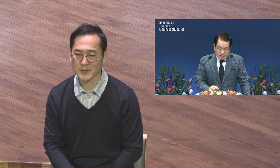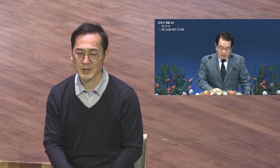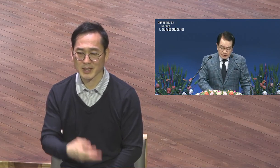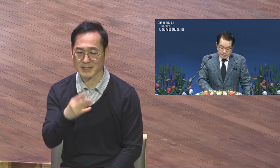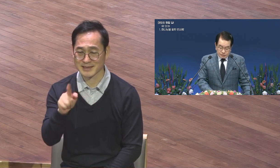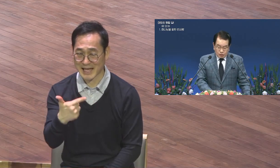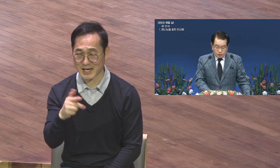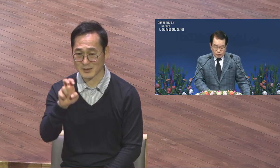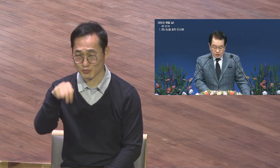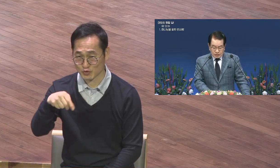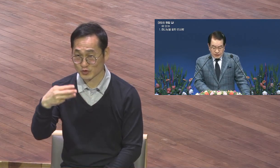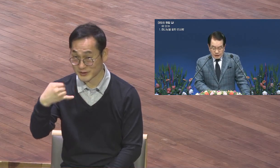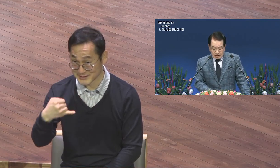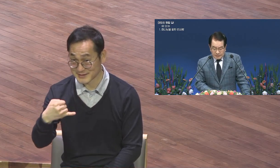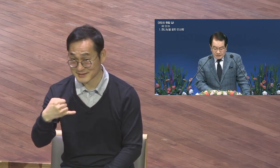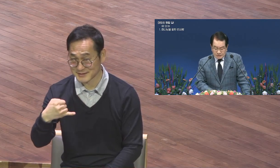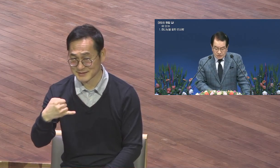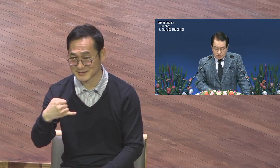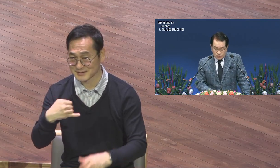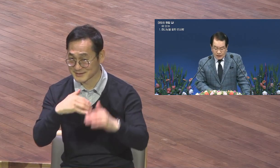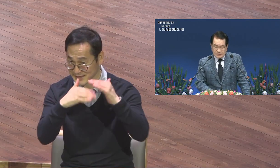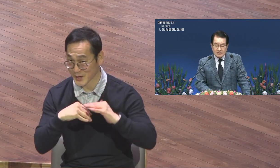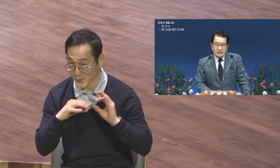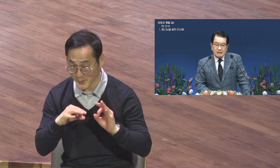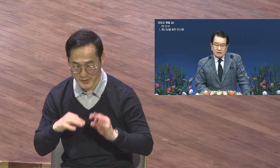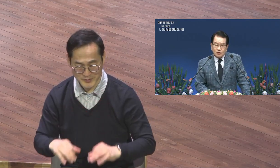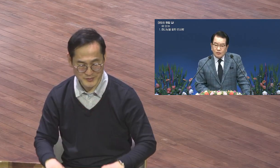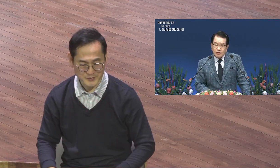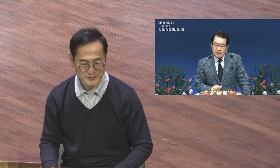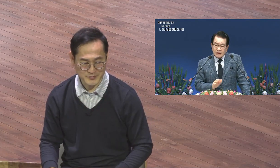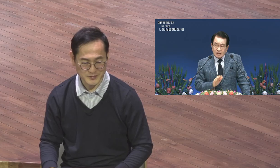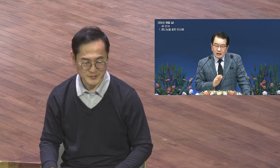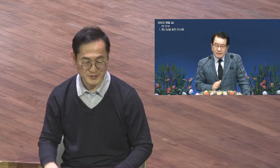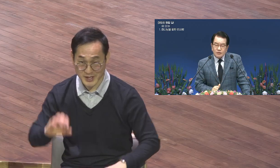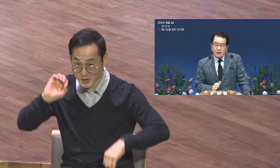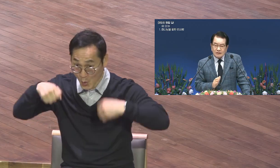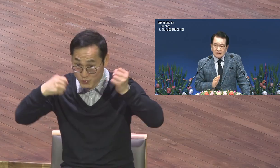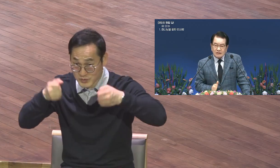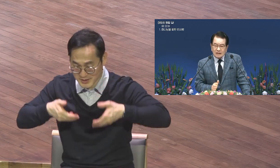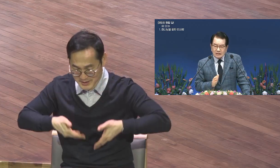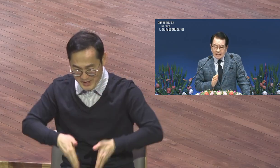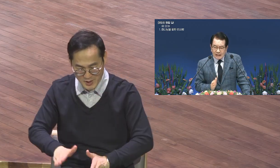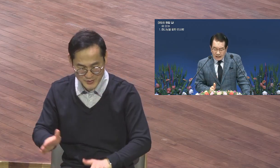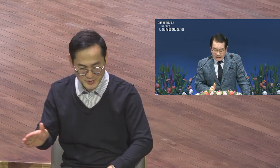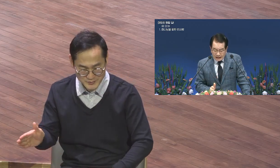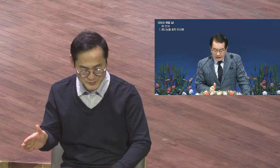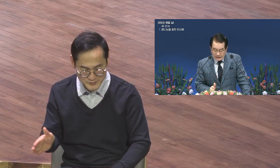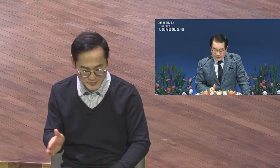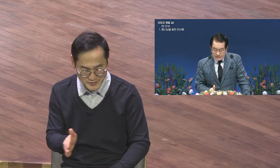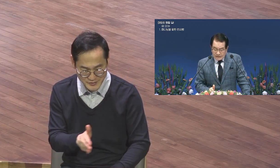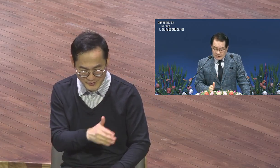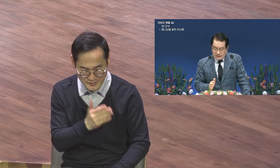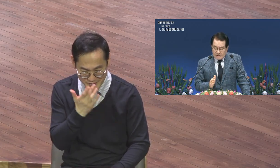탈무드 격언에 보면 동물은 태어나면서 완성이 된다. 동물은 태어나면서 완성된다. 그러나